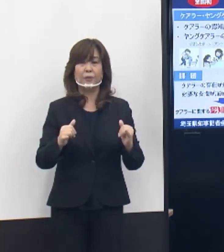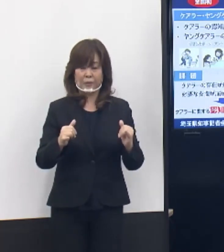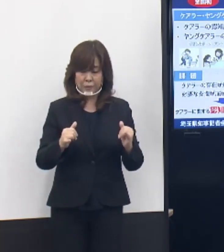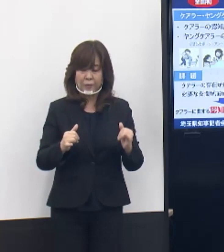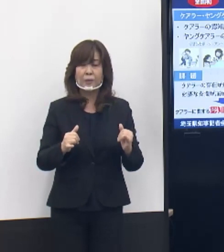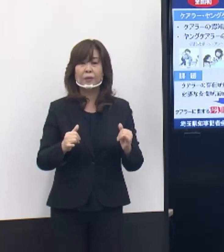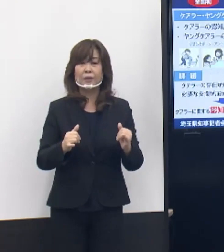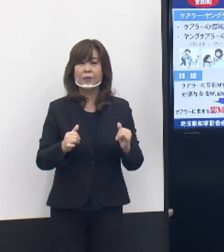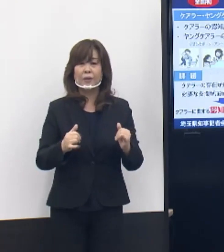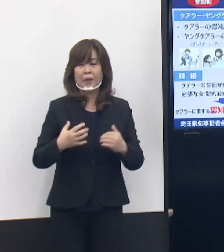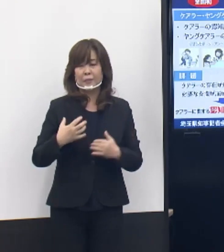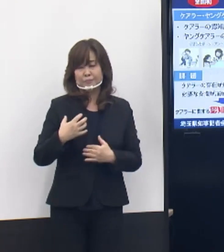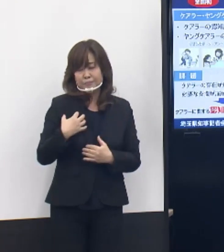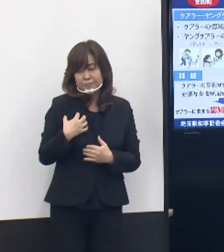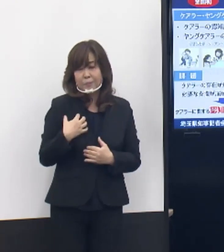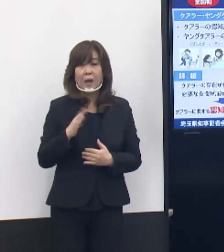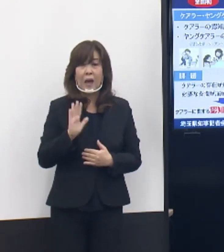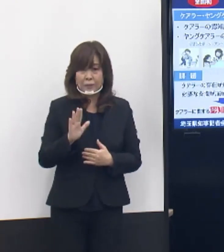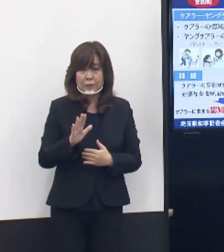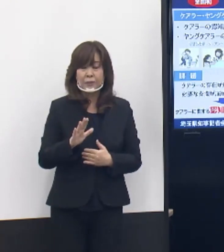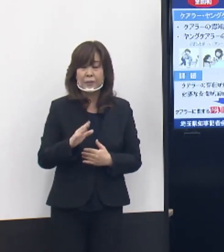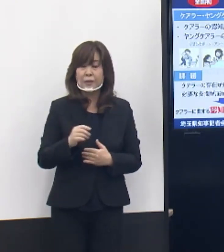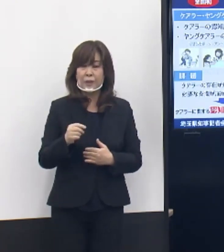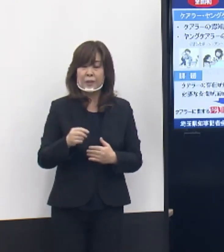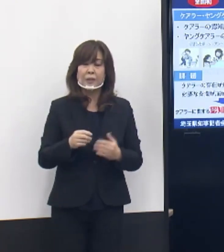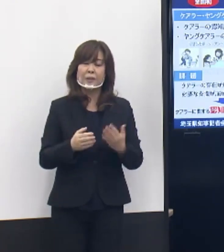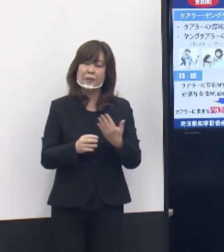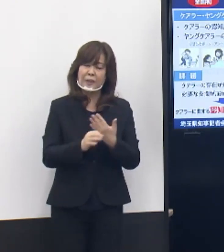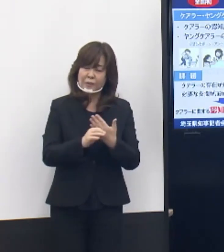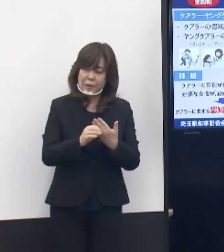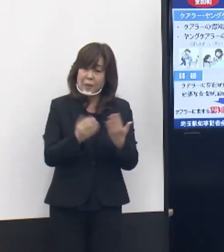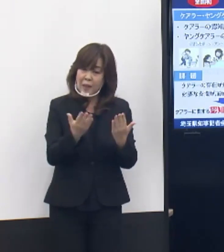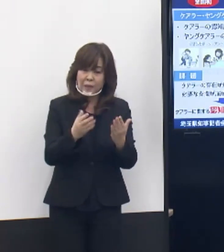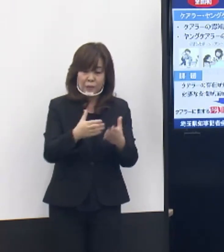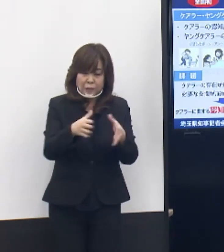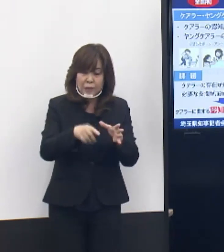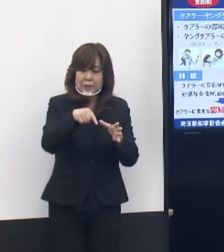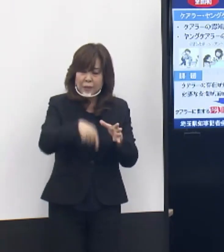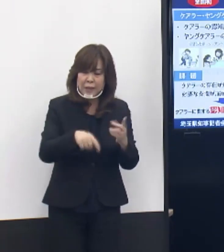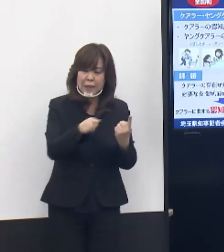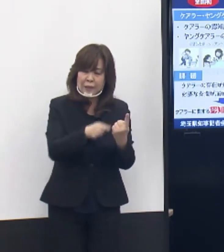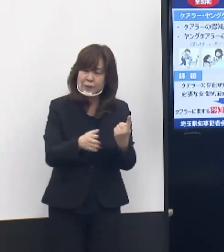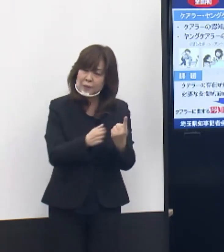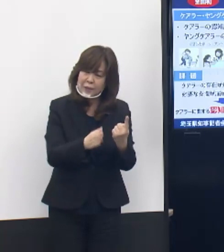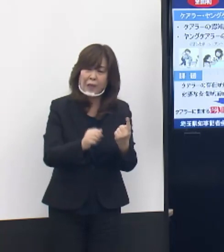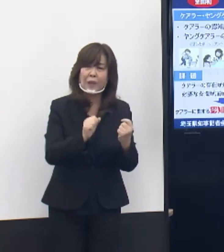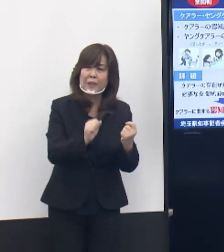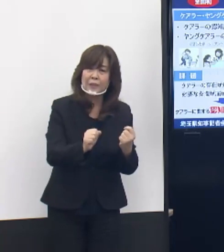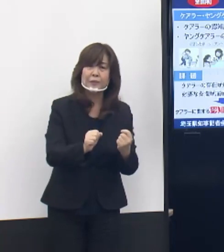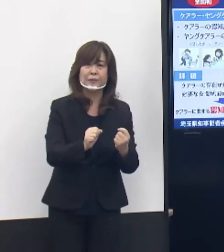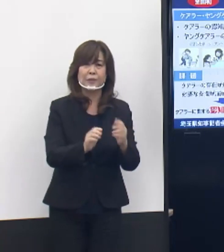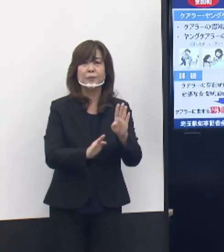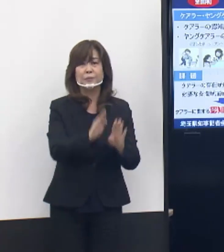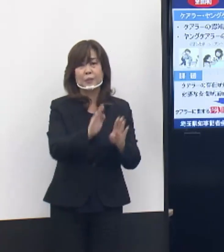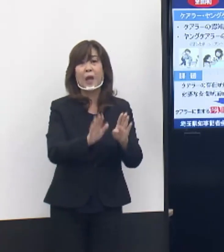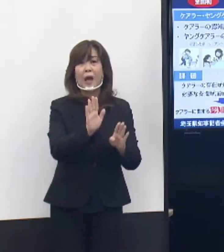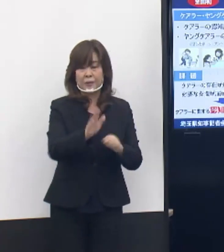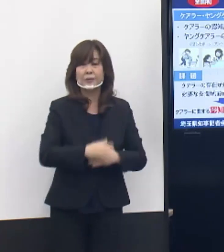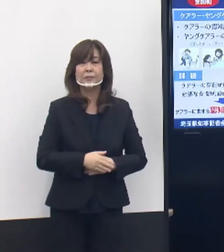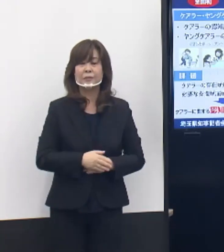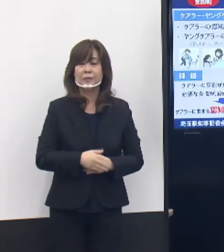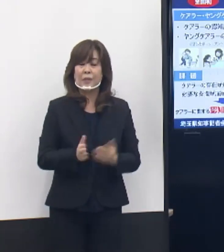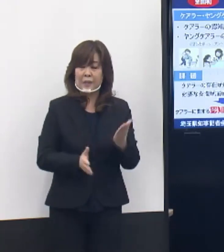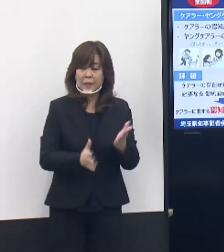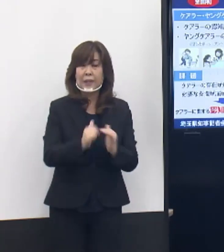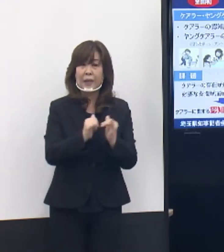おられる、各クラスにはお一人ぐらい、おられるというふうに出てきているにもかかわらず、ケアラー、ヤング